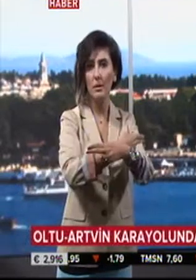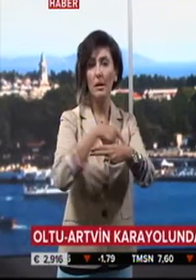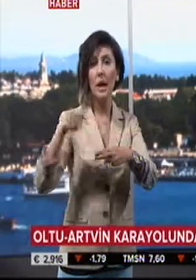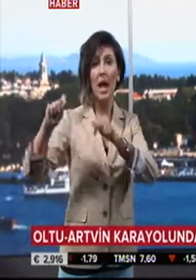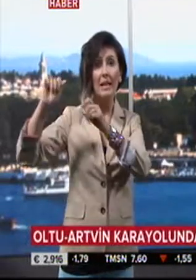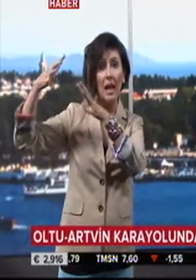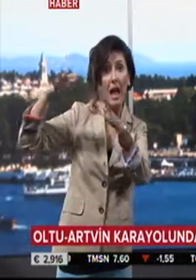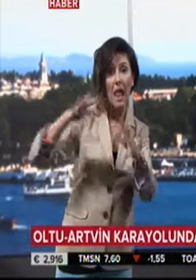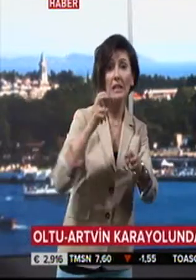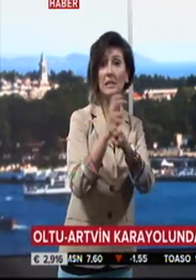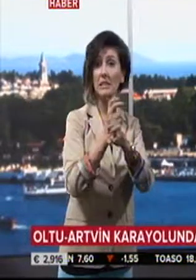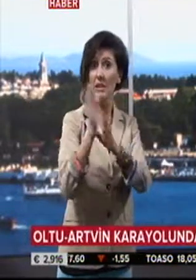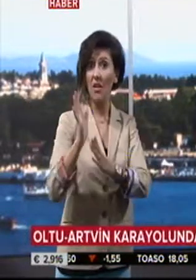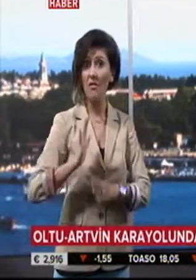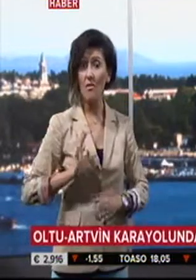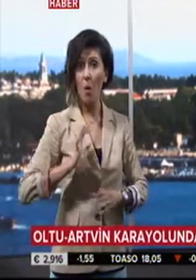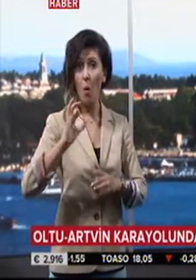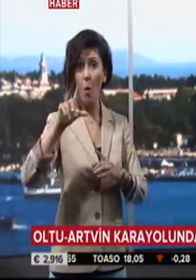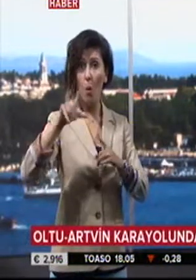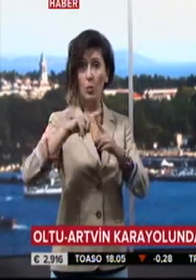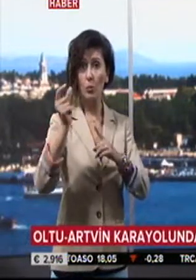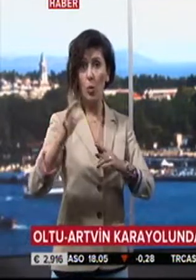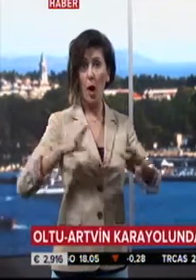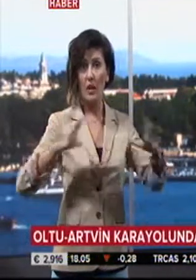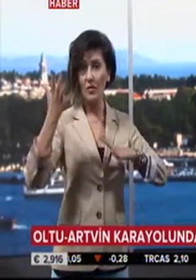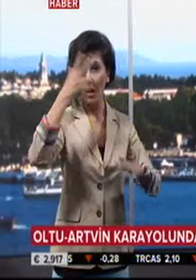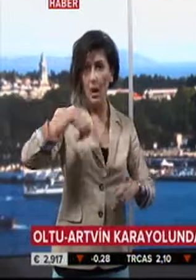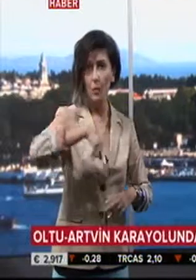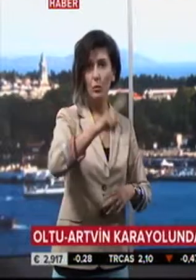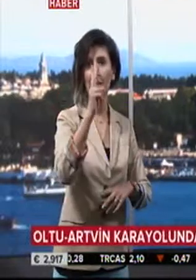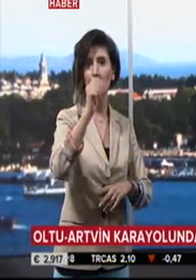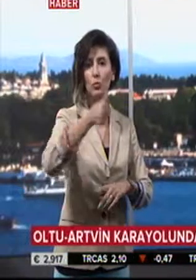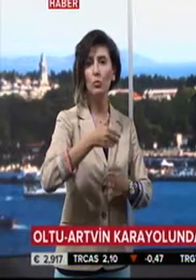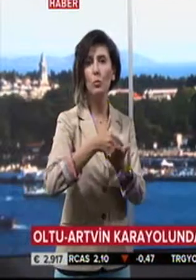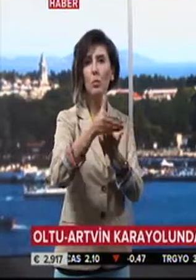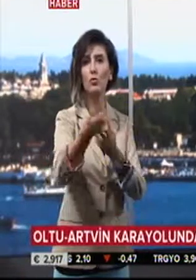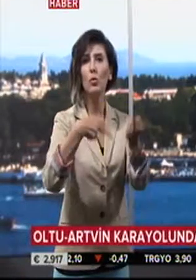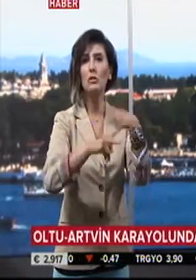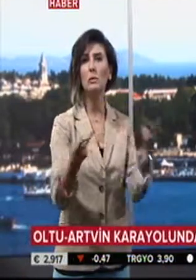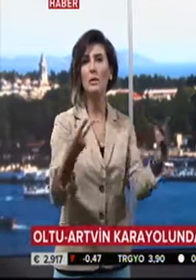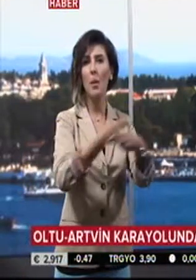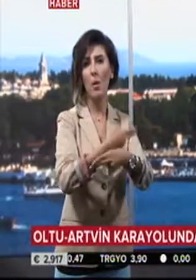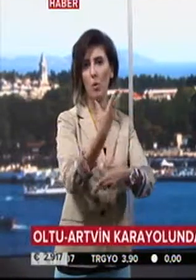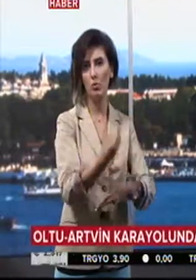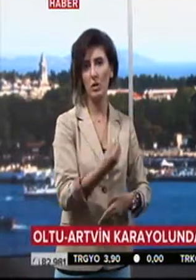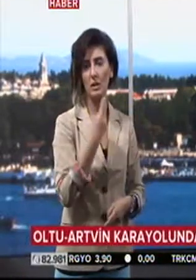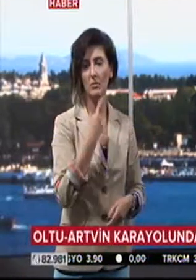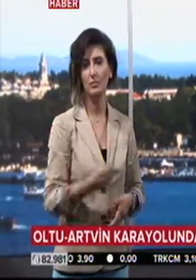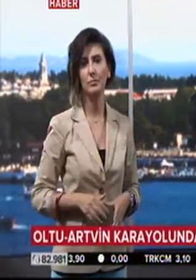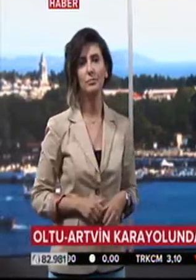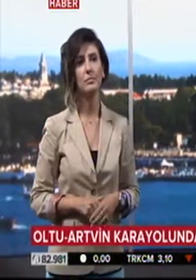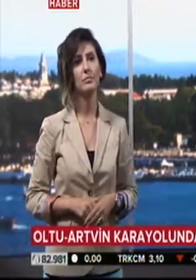riskinin devam etmesi üzerine Oltu-Artvin karayolu 2 gün boyunca ulaşıma kapalı kalacak.